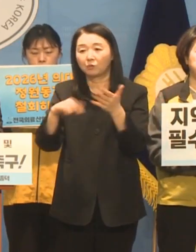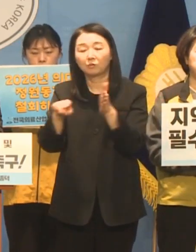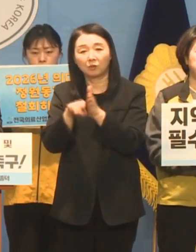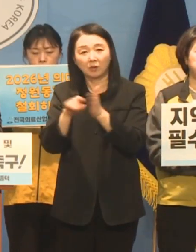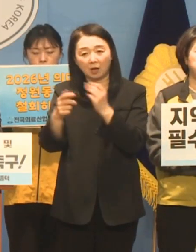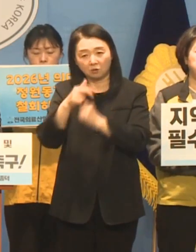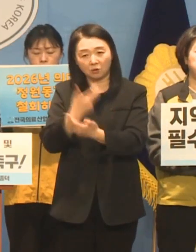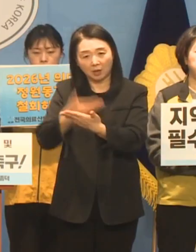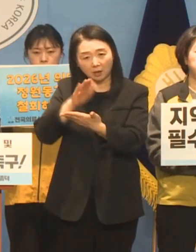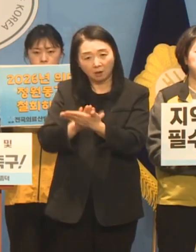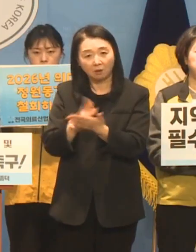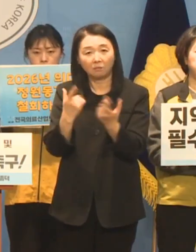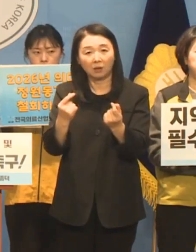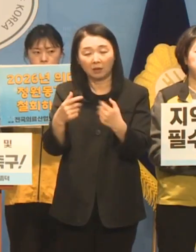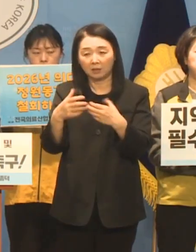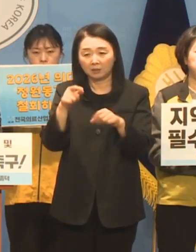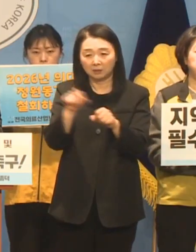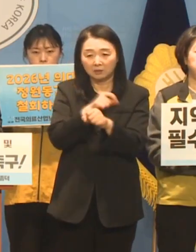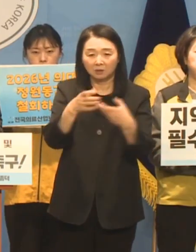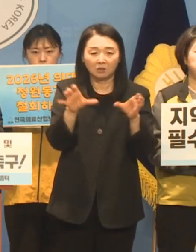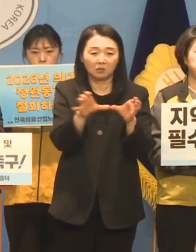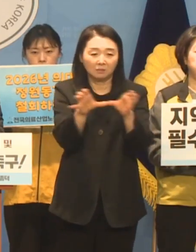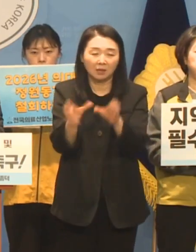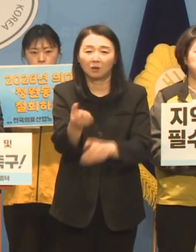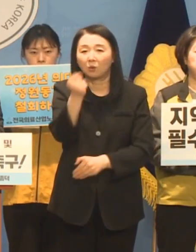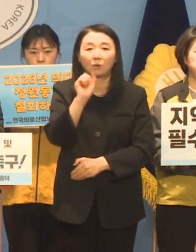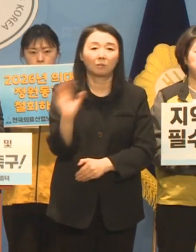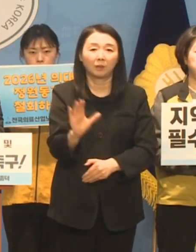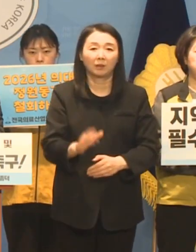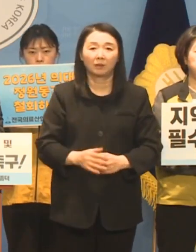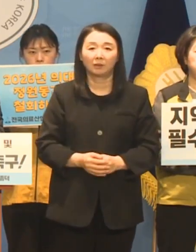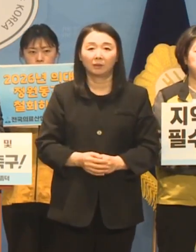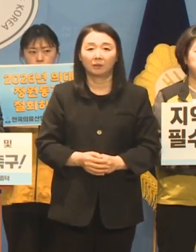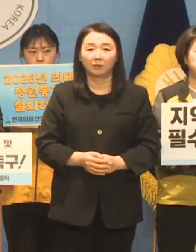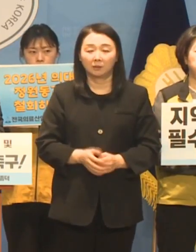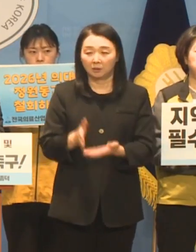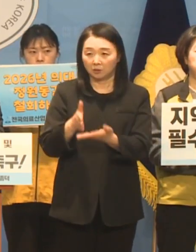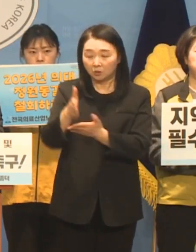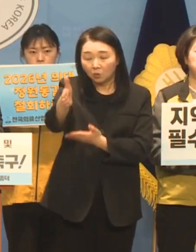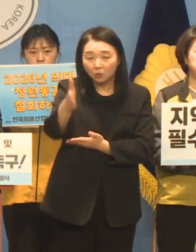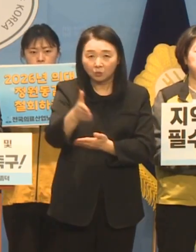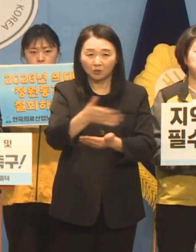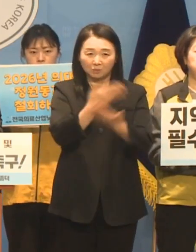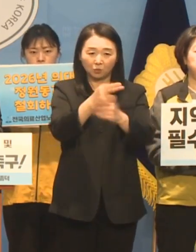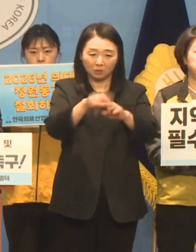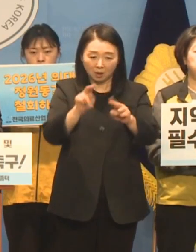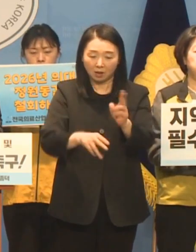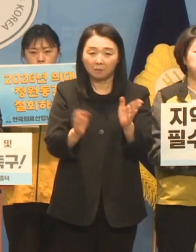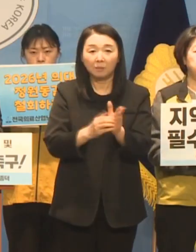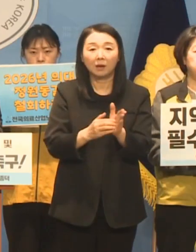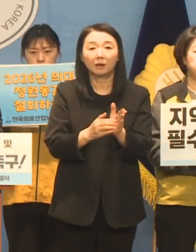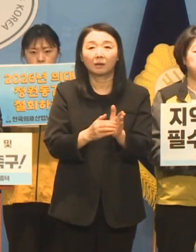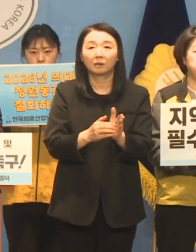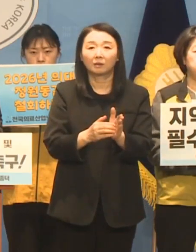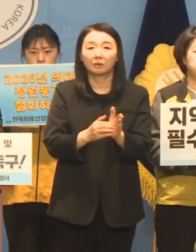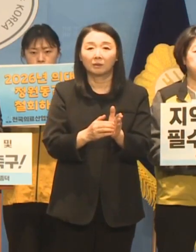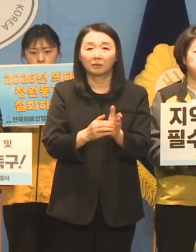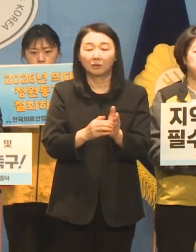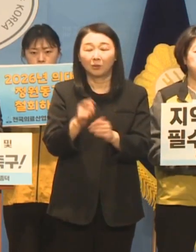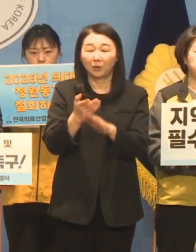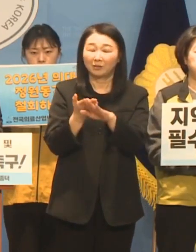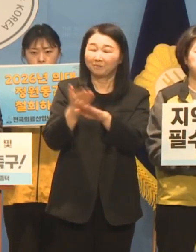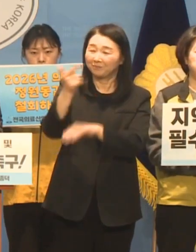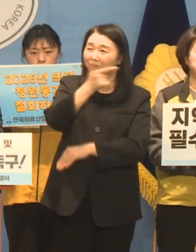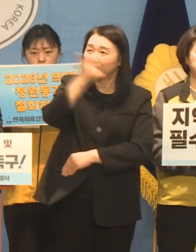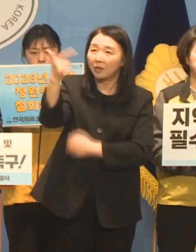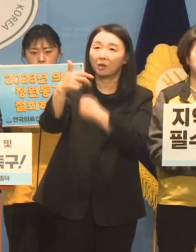방법이지 특정 집단의 전유물이 아닙니다. 전공의 집단 사직으로 역설적이게도